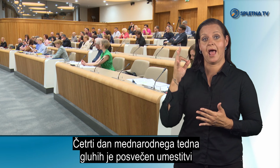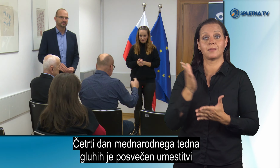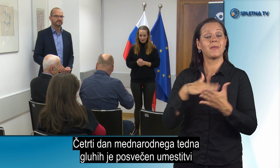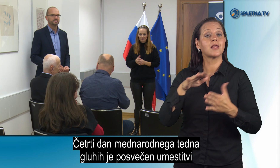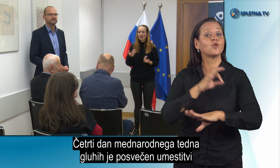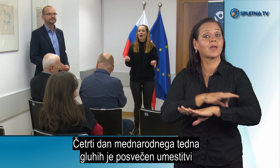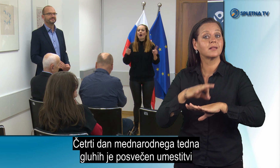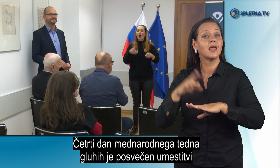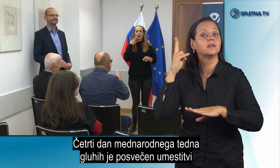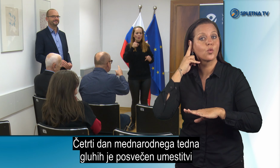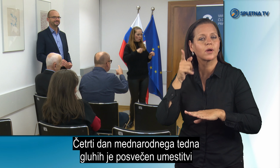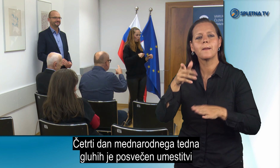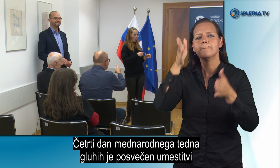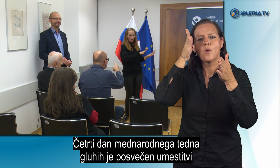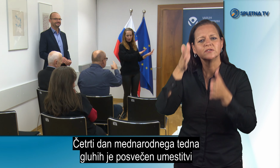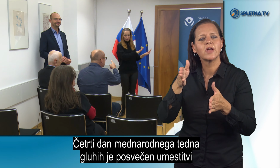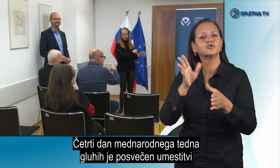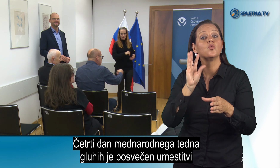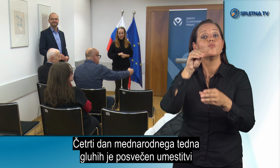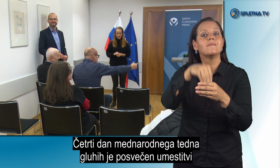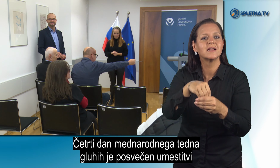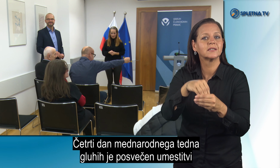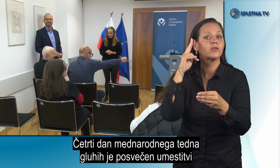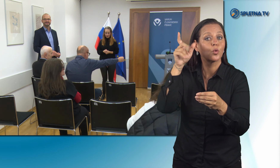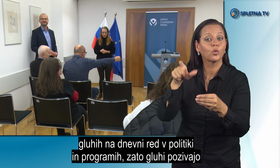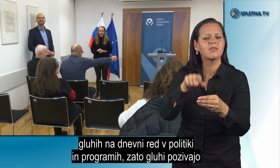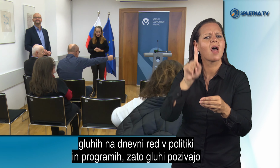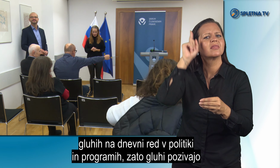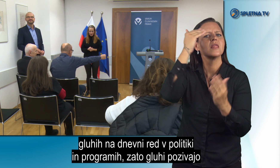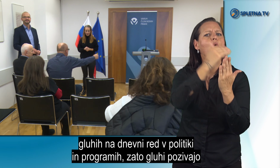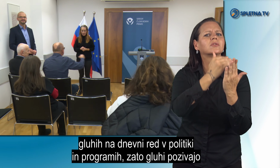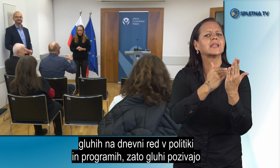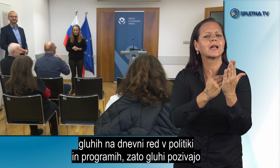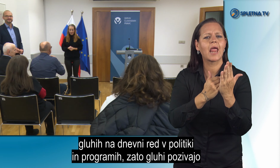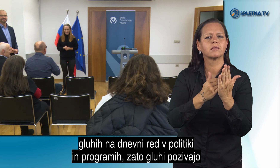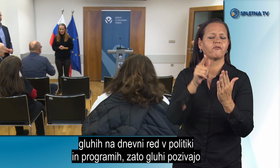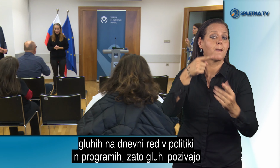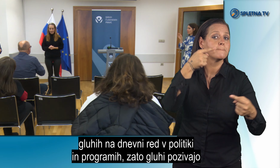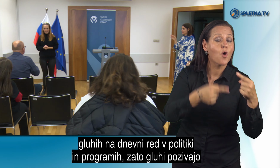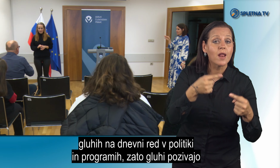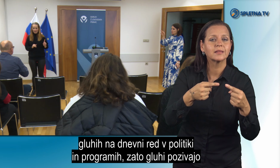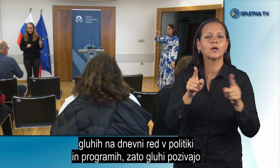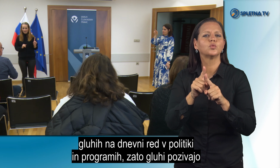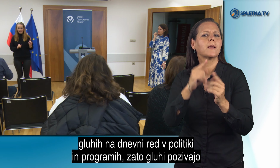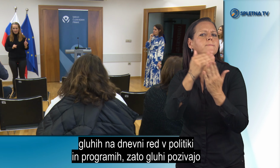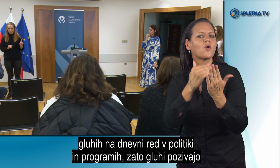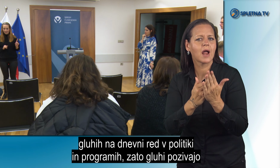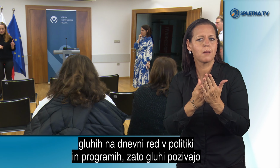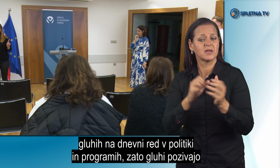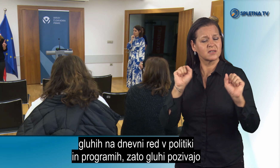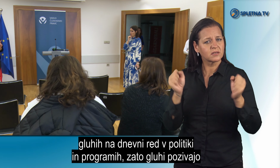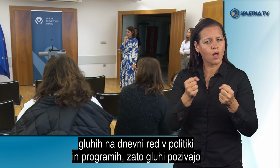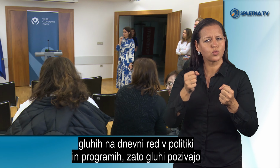Četrti dan Mednarodnega tedna gluhih je posvečen umestitvi gluhih na dnevni red v politiki in